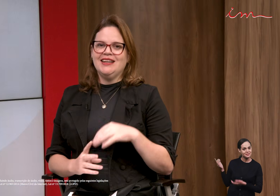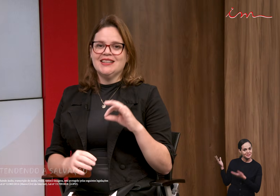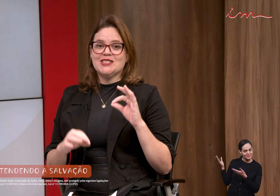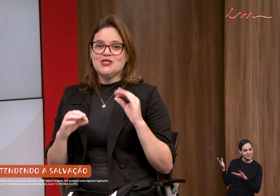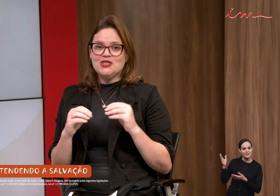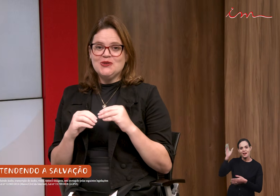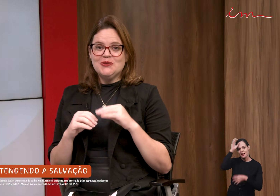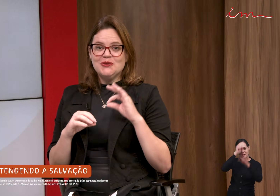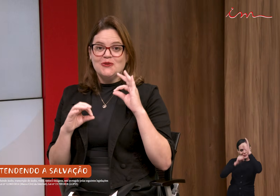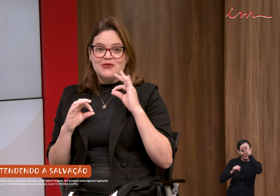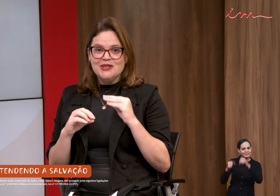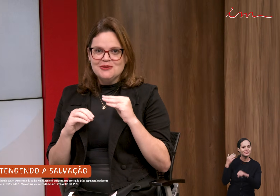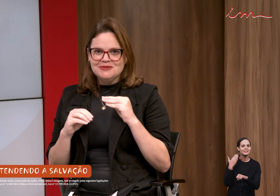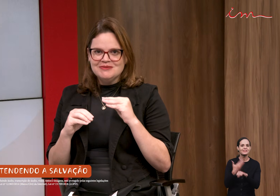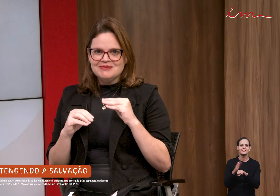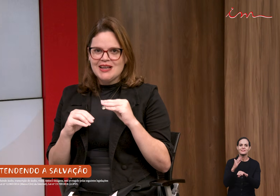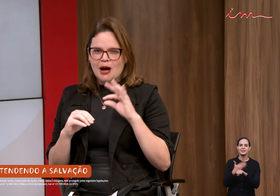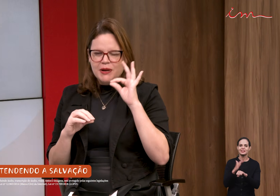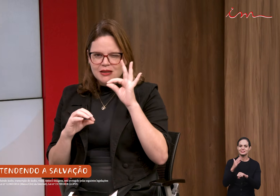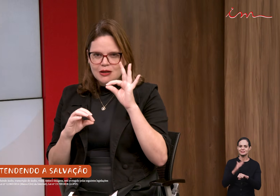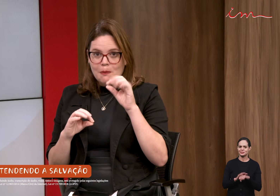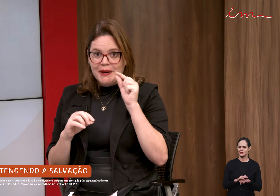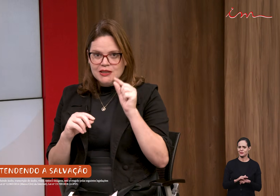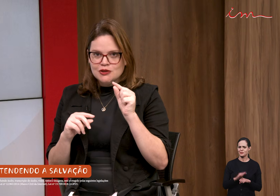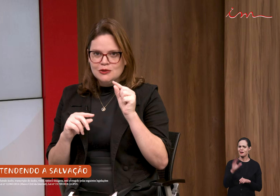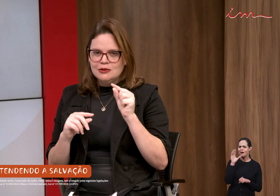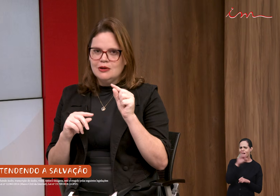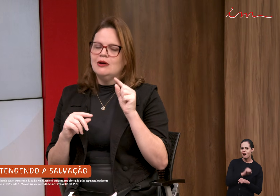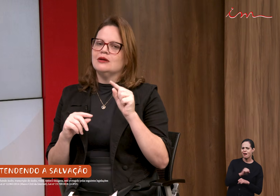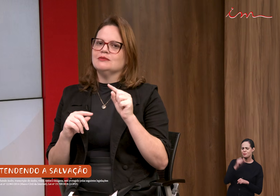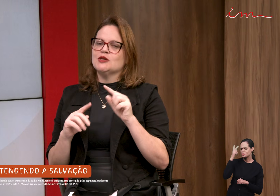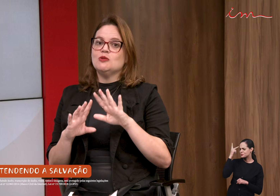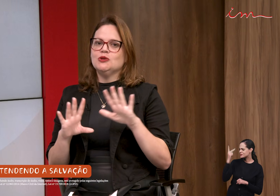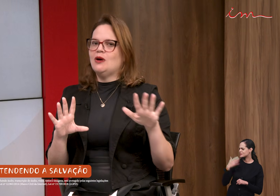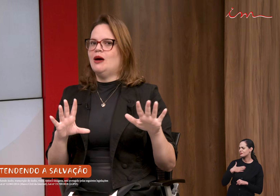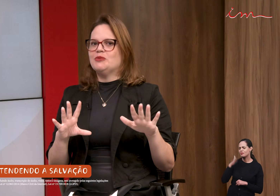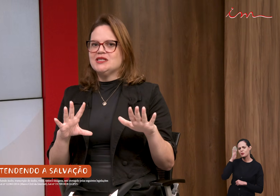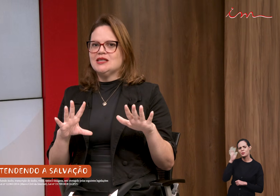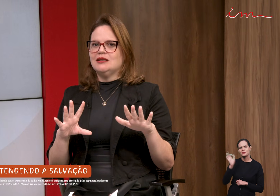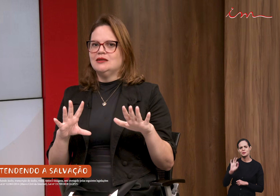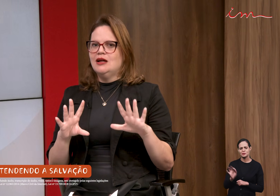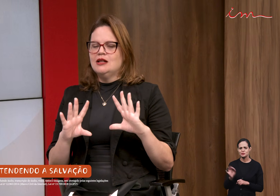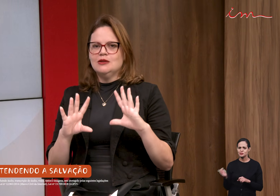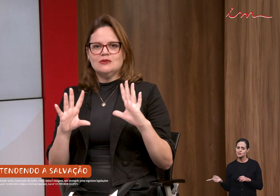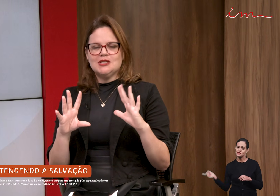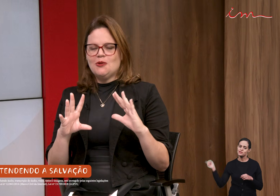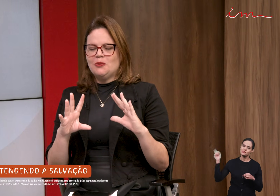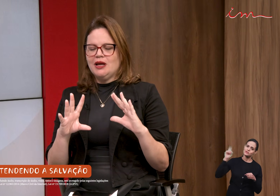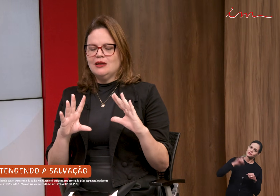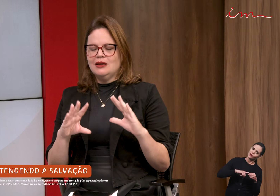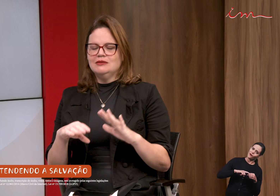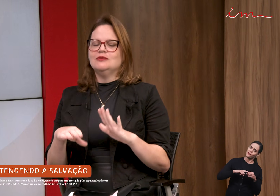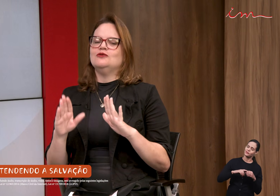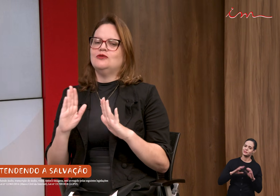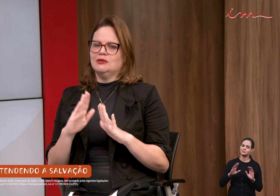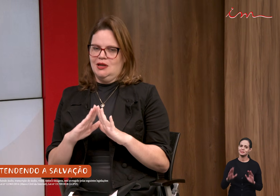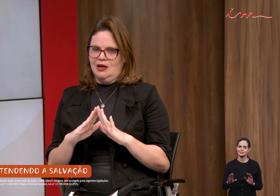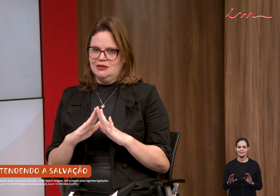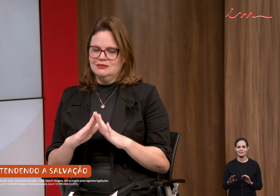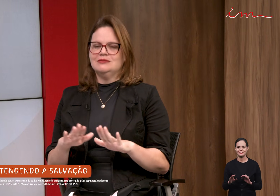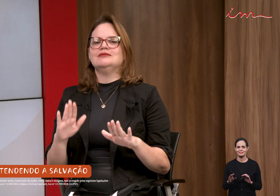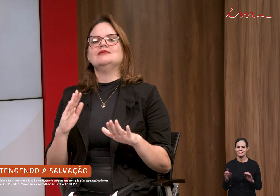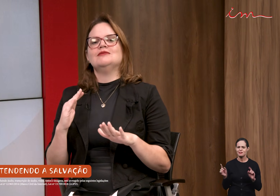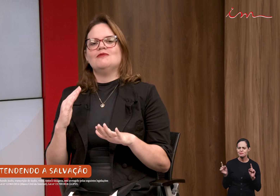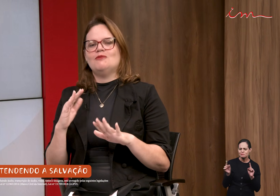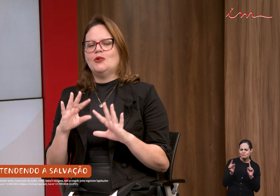E aí assistiu, viu, aprendeu, praticou, ó, passou muito rápido, Priscila, não conseguiu compreender, volta